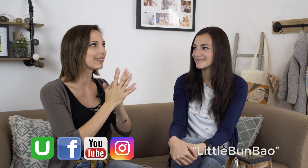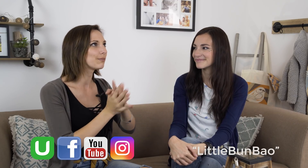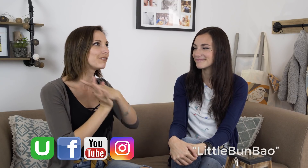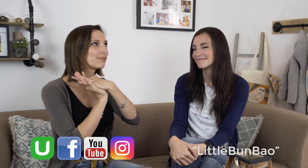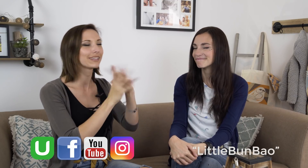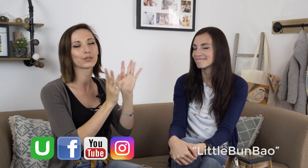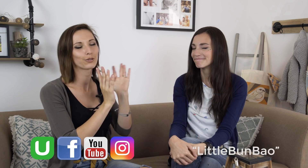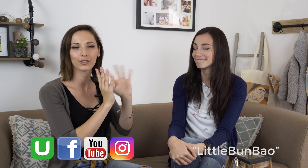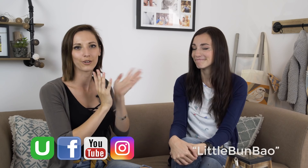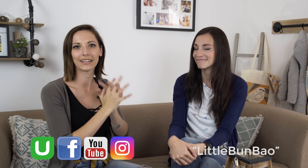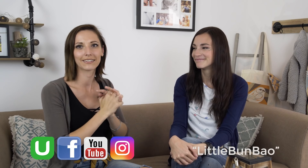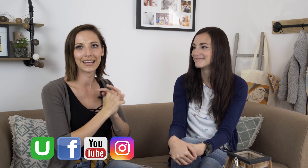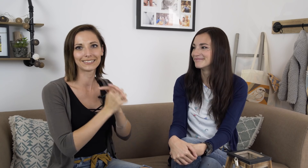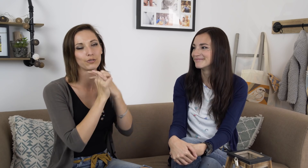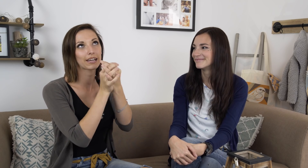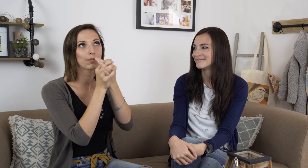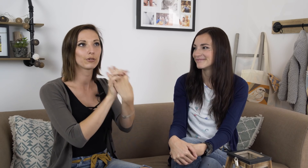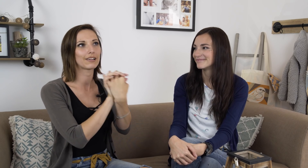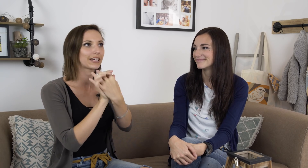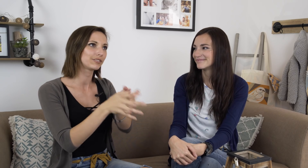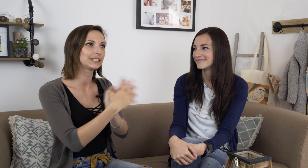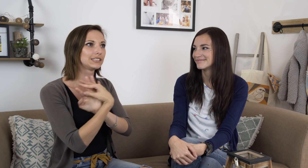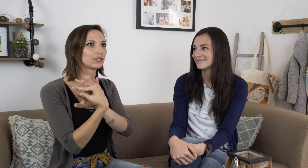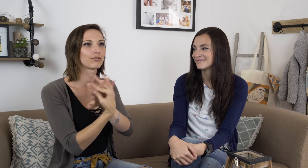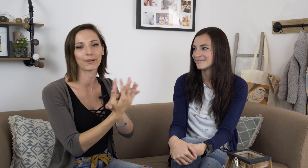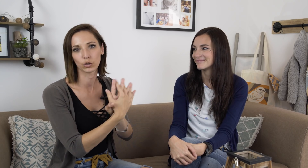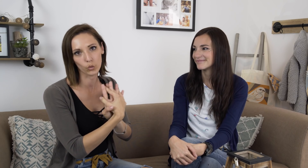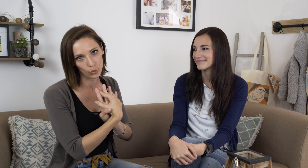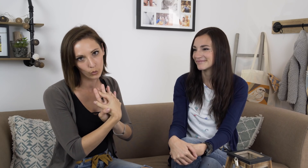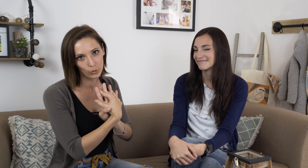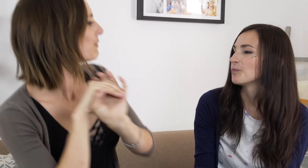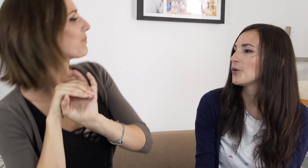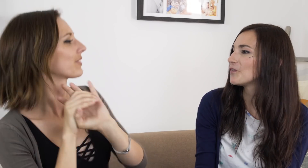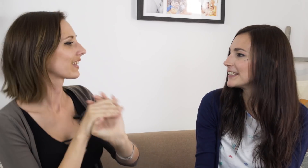formidable, elle fait plein de trucs extra et c'est une vraie maman de la vraie vie qui n'en fait pas trop. Pour